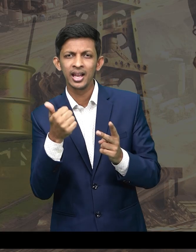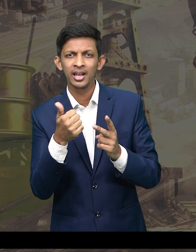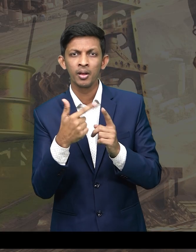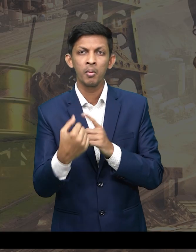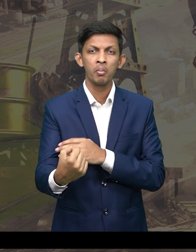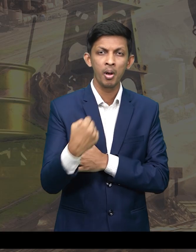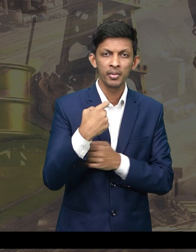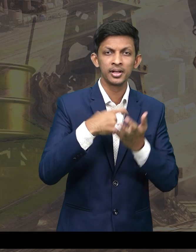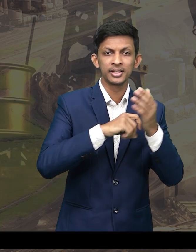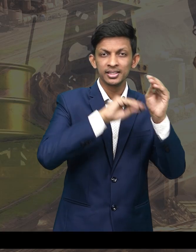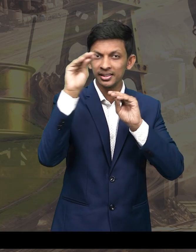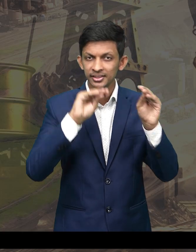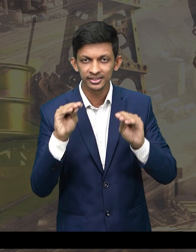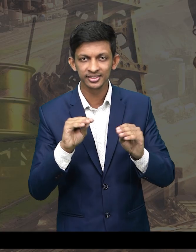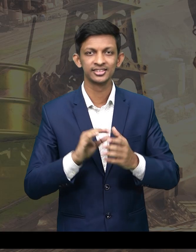वैकल्पिक ऊर्जा संसाधन।